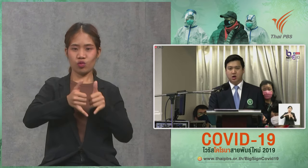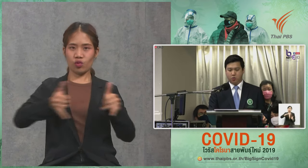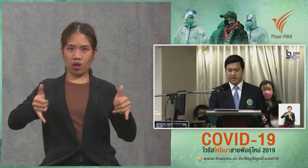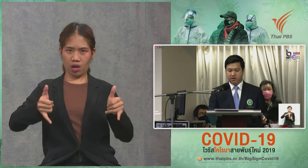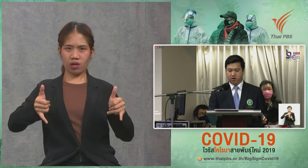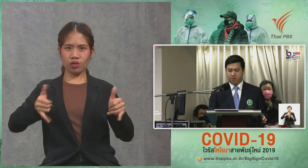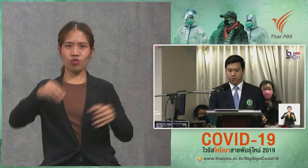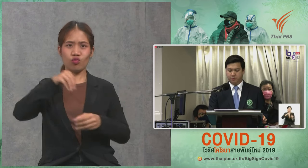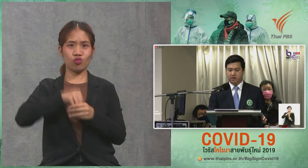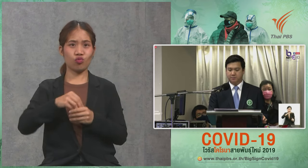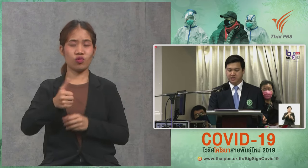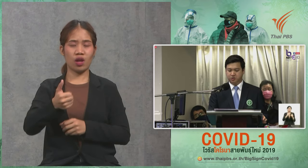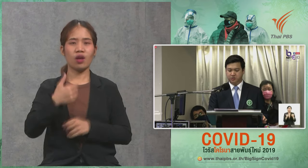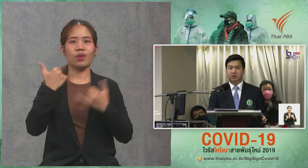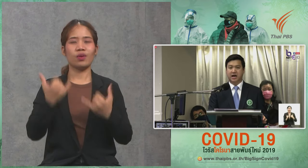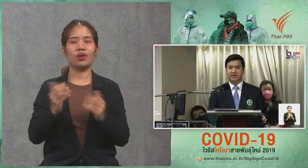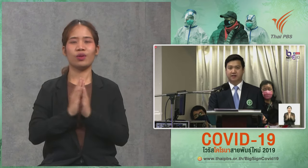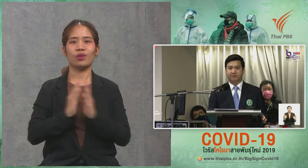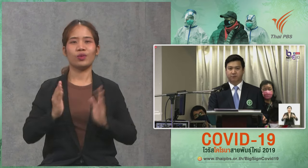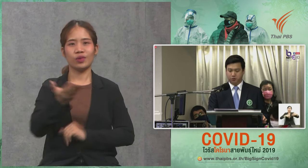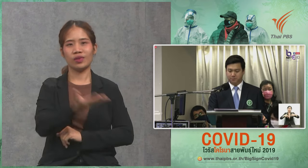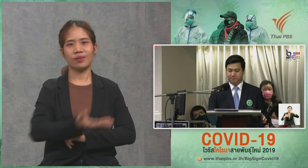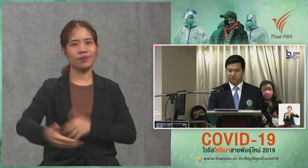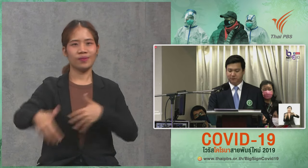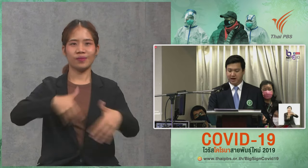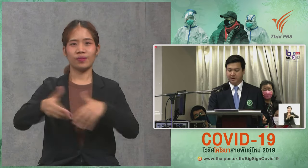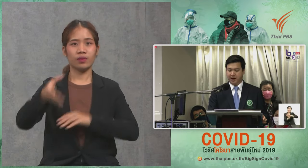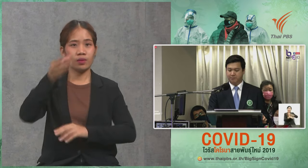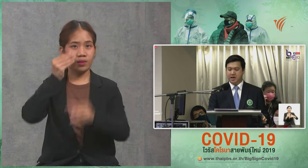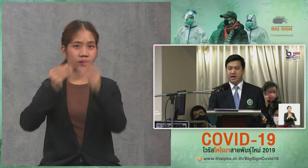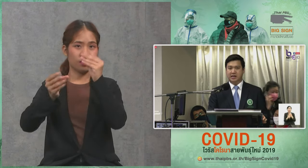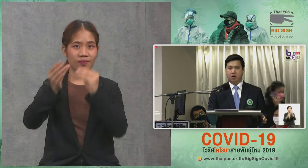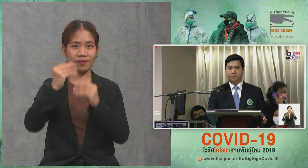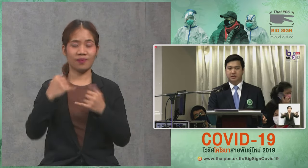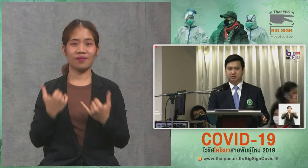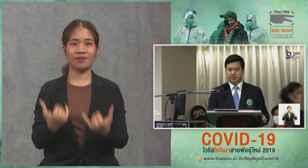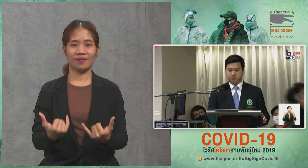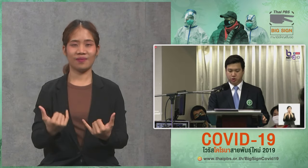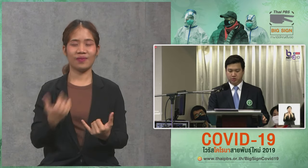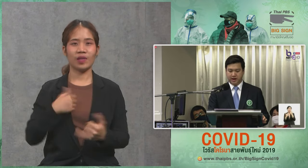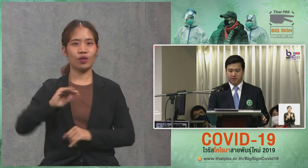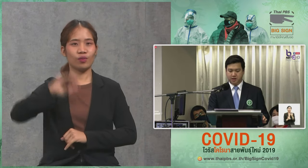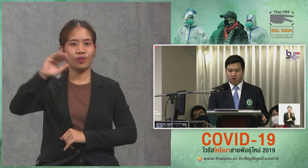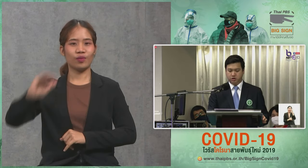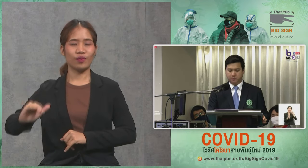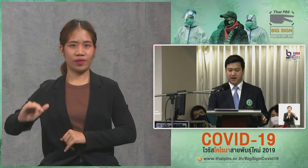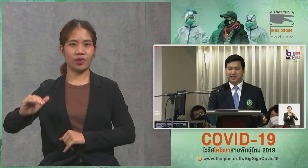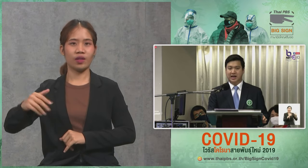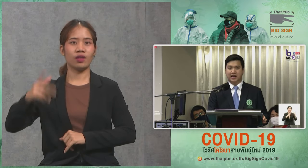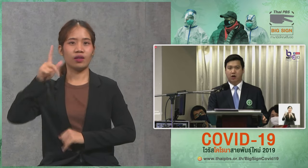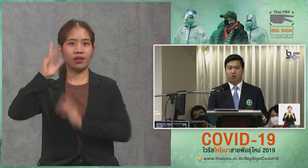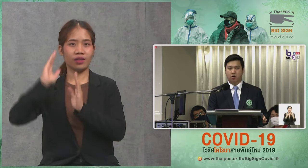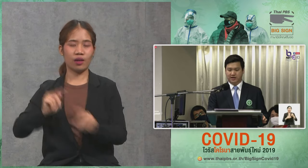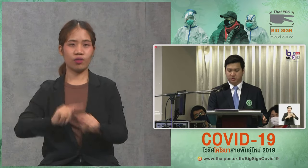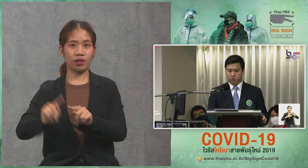ะครับวันนี้ขอขอบคุณพี่น้องประชาชนชาวไทยที่รับชมรับฟังนะครับแล้วก็พี่น้องสื่อมวลชนครับขอ